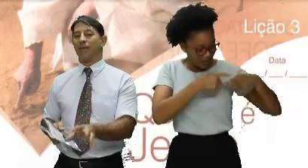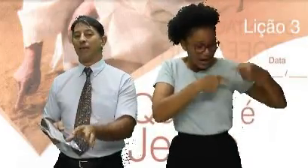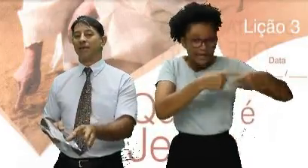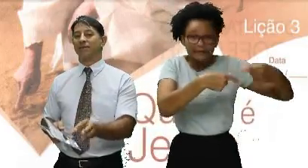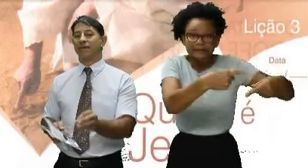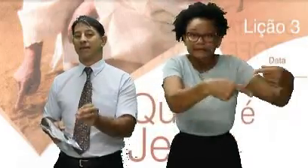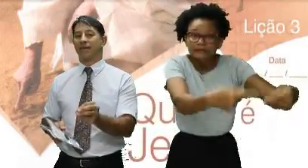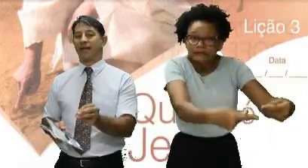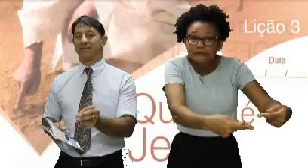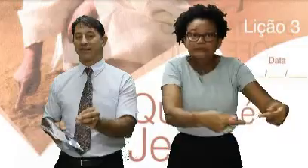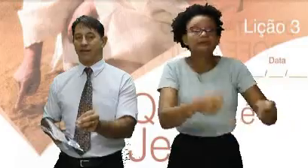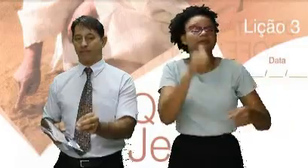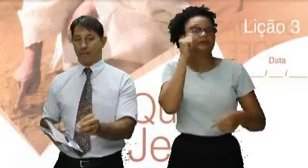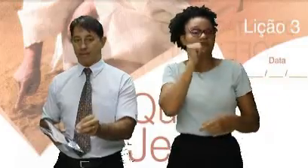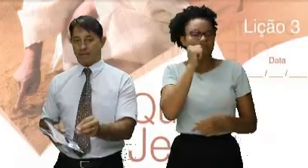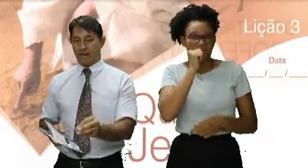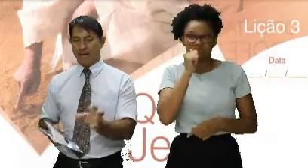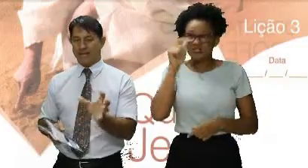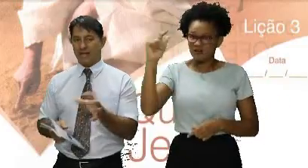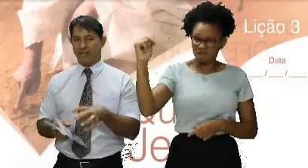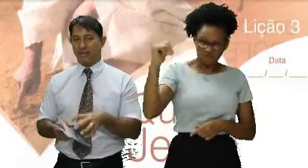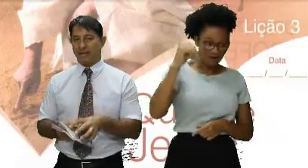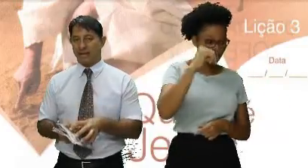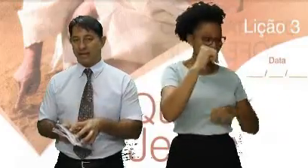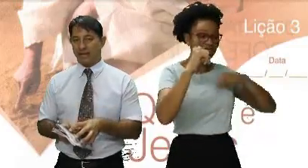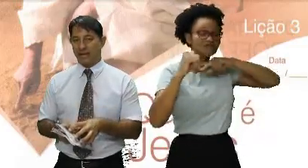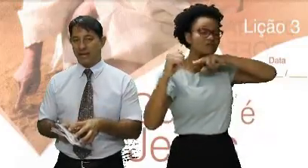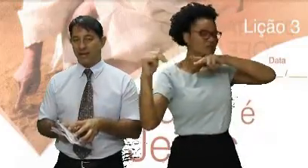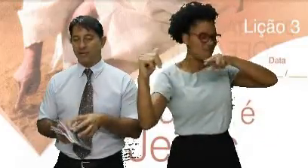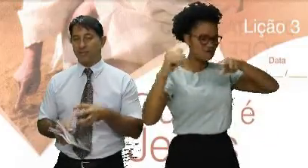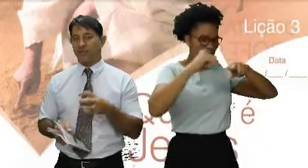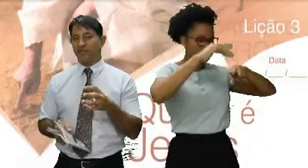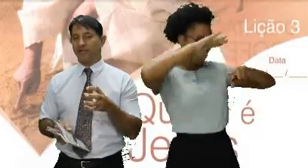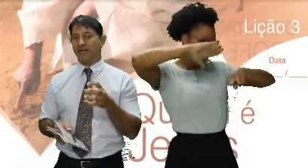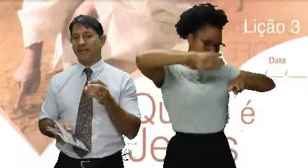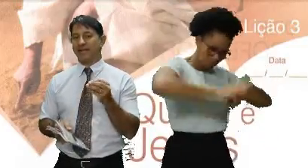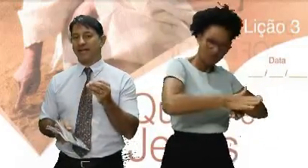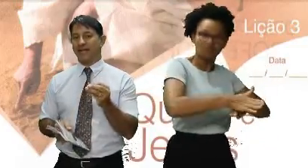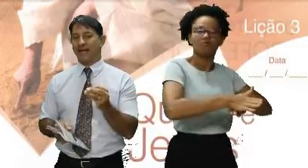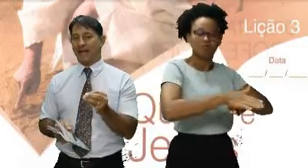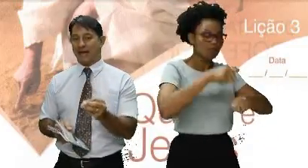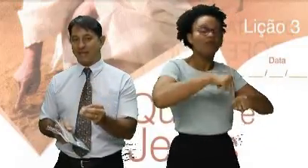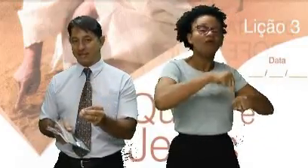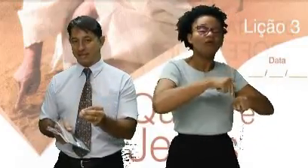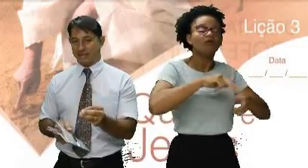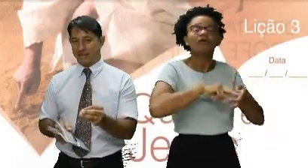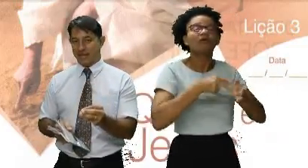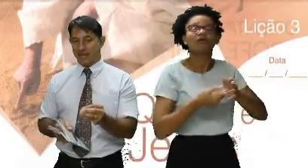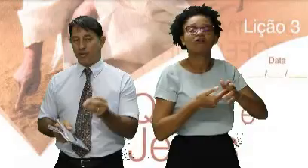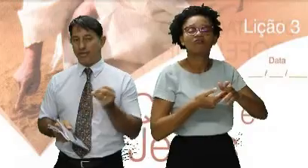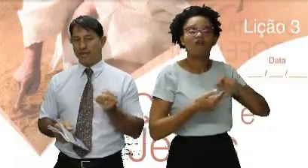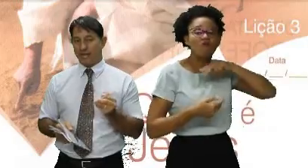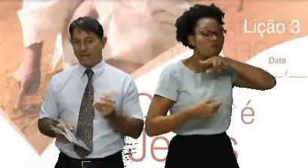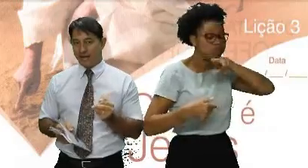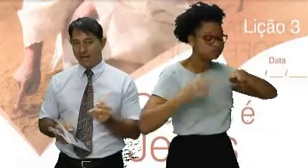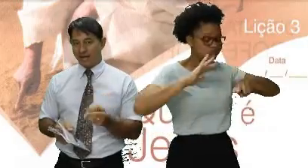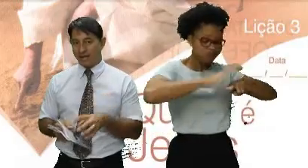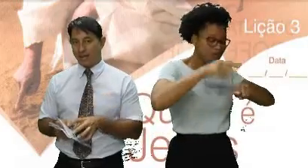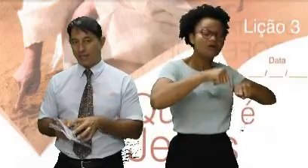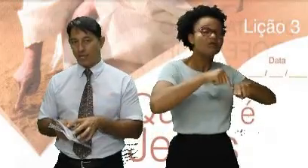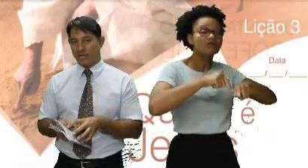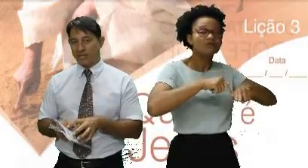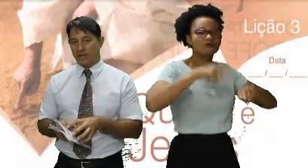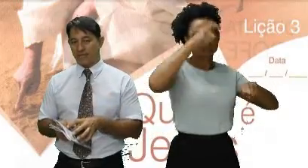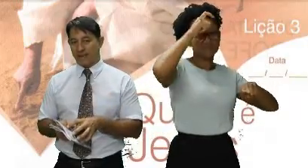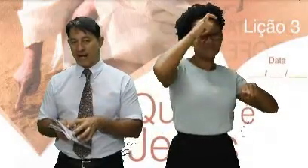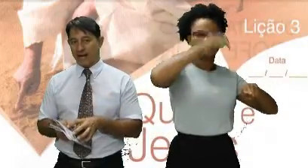a cabeça da serpente. A serpente aqui tipifica Satanás. E o descendente de